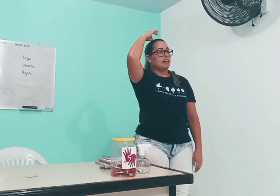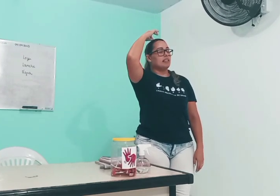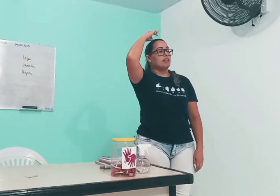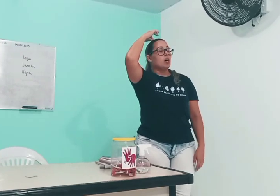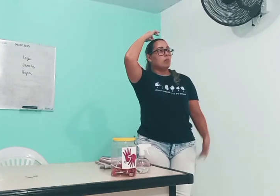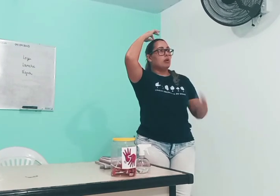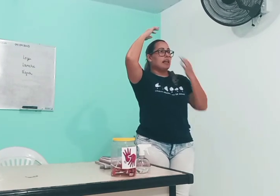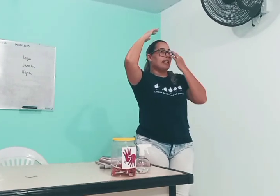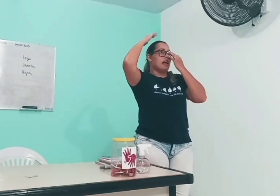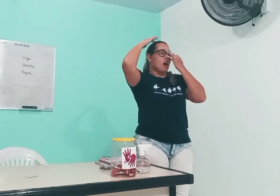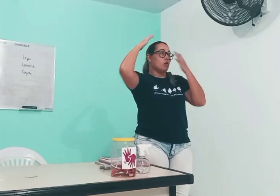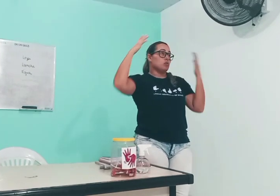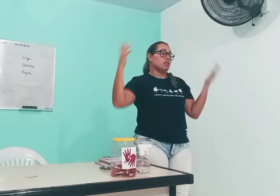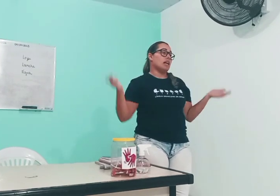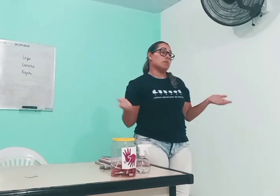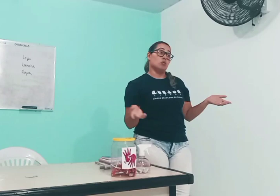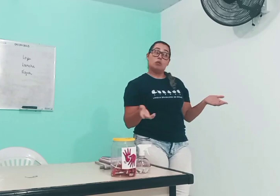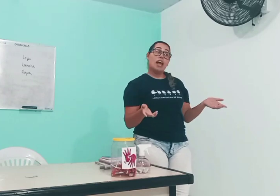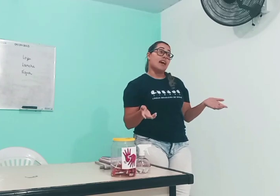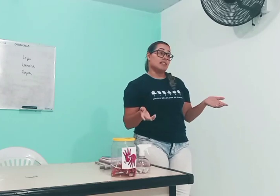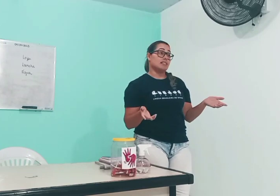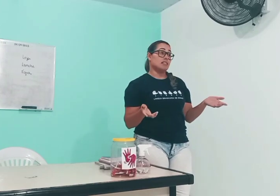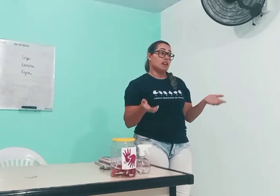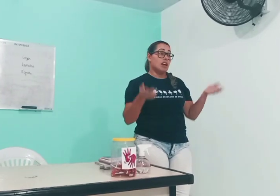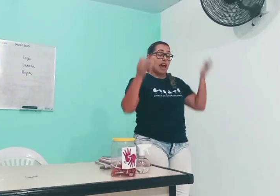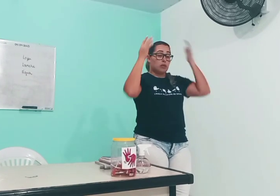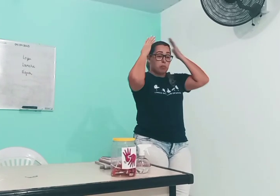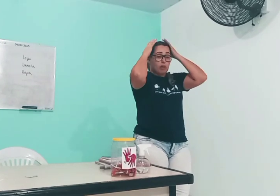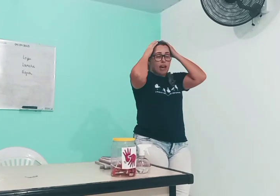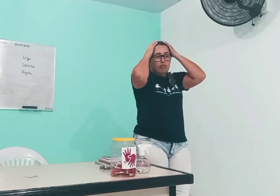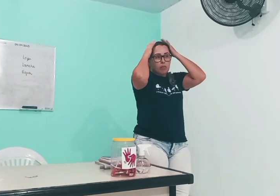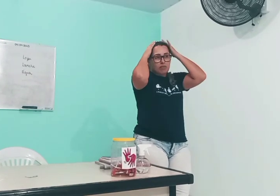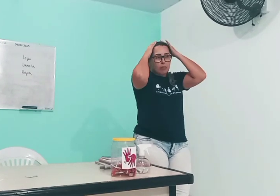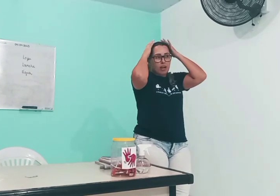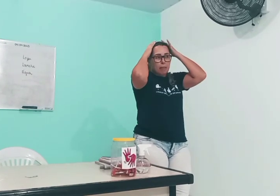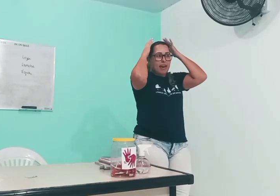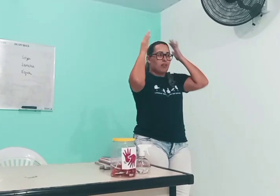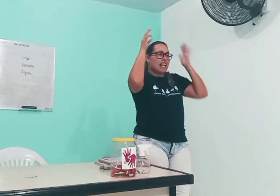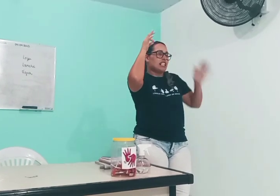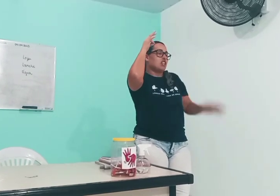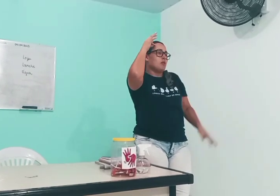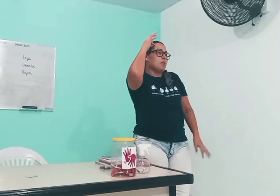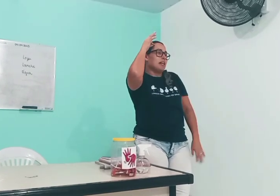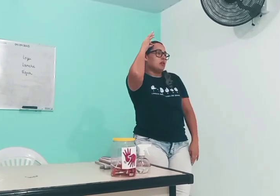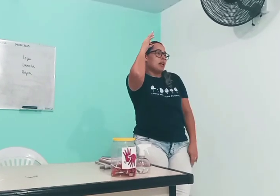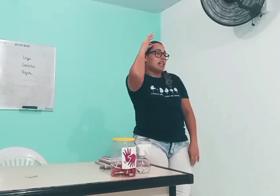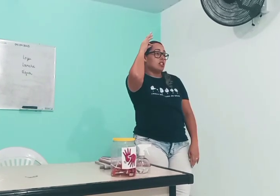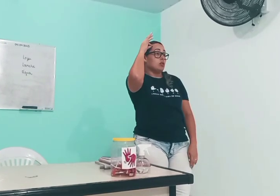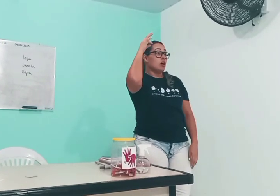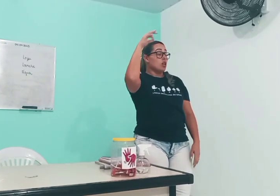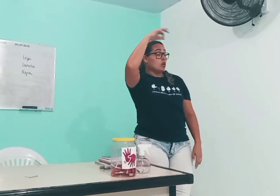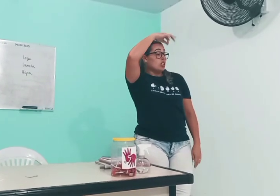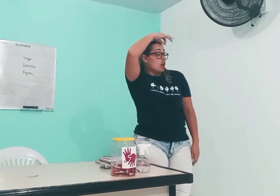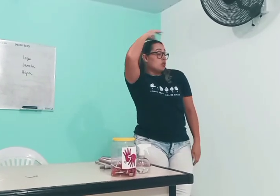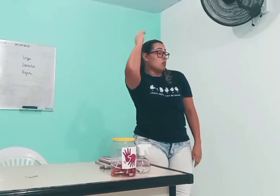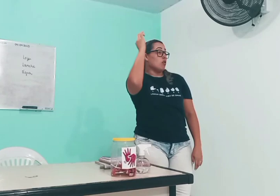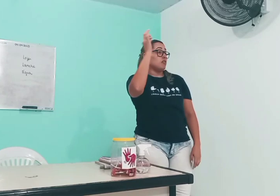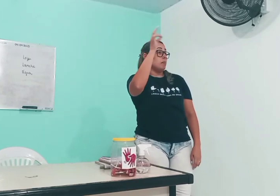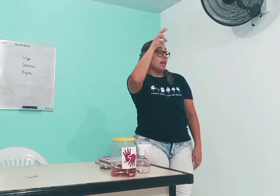aqui. Por quê, né? Alguns intérpretes são mulheres. Aí tipo, não vou passar no cabelo, né, gente? Vou pôr aqui do ladinho. Só que na hora do movimento,